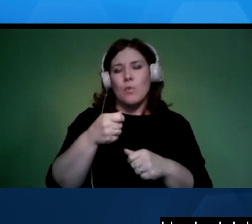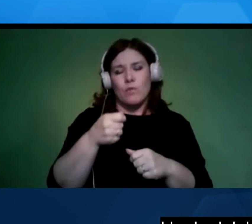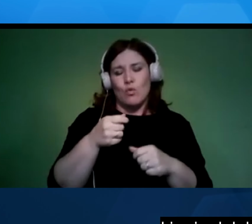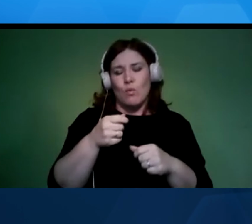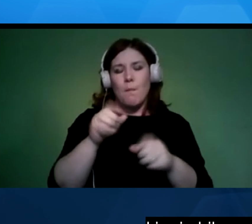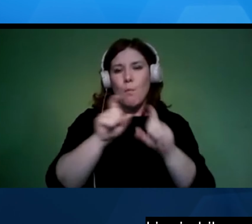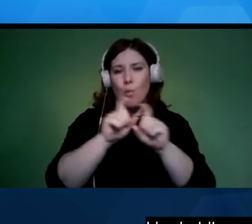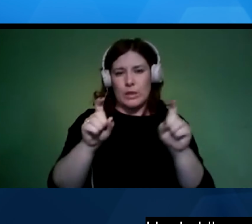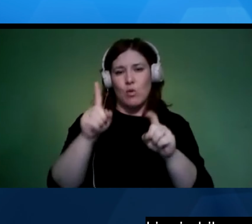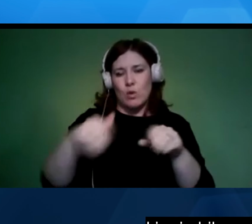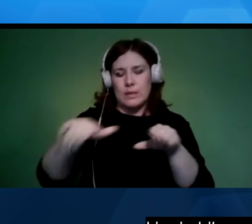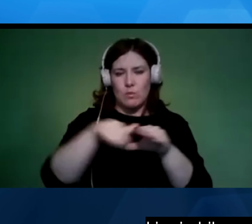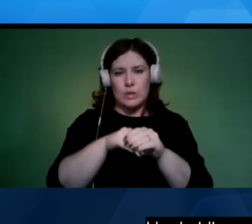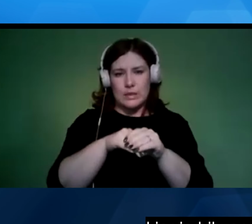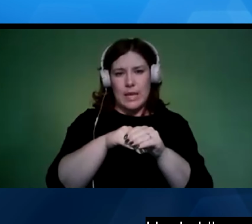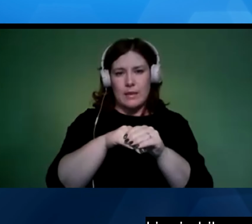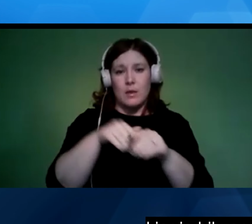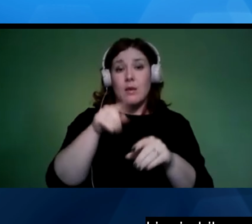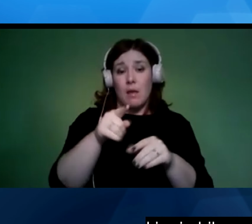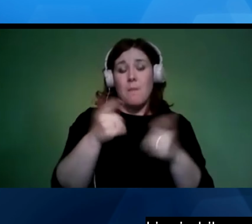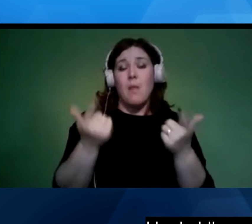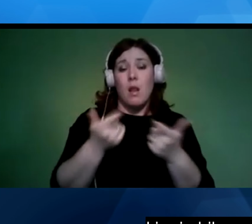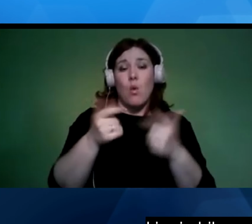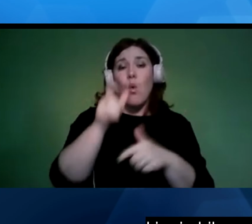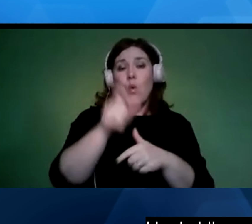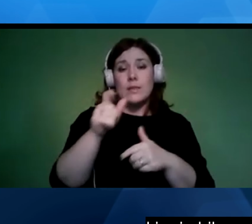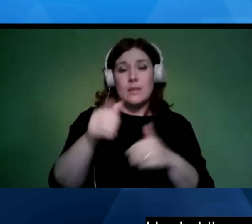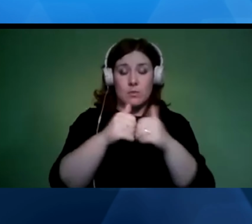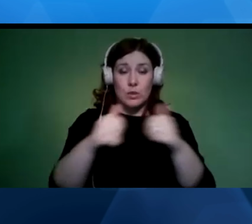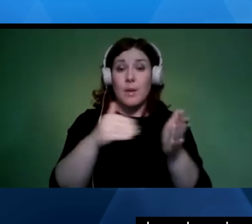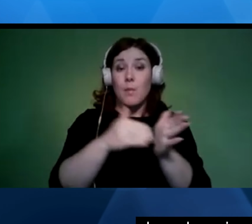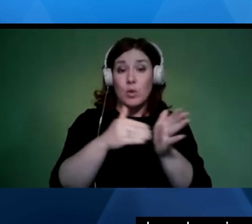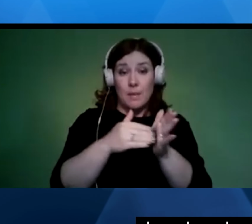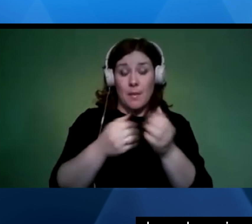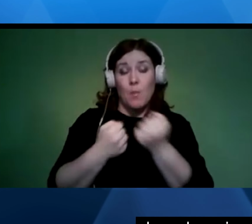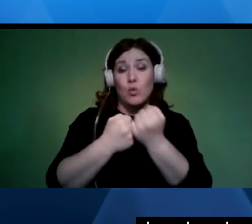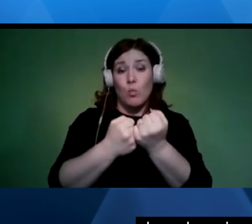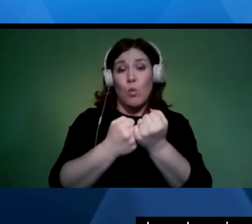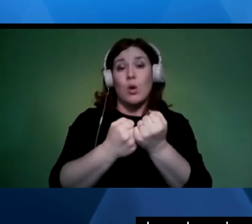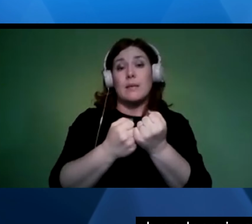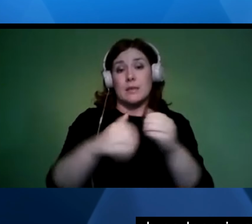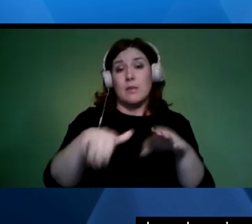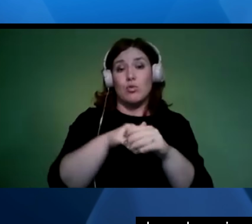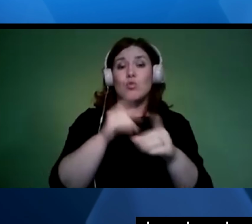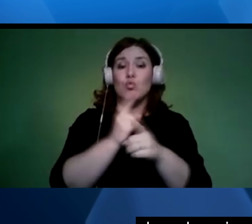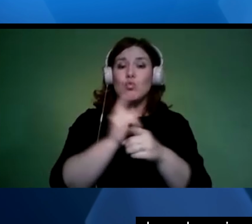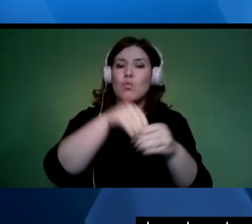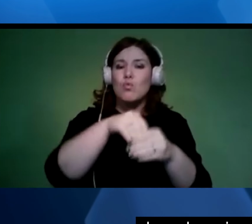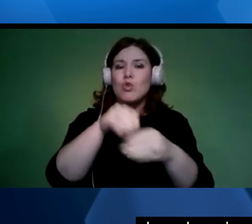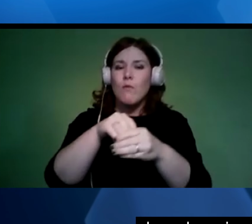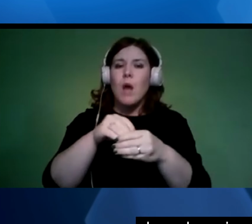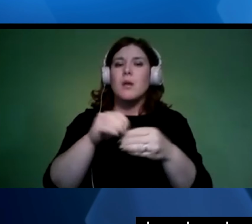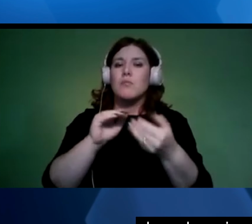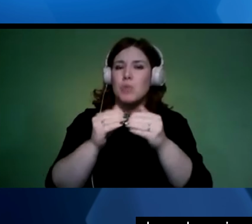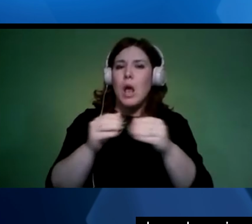Neprofitno podjetje, kjer je bil zaposlen, omogoča osebam s posebnimi potrebami ob podporni zaposlitvi, vključitev v